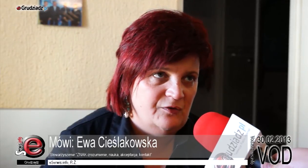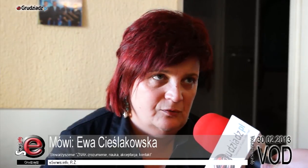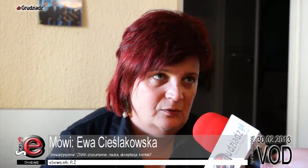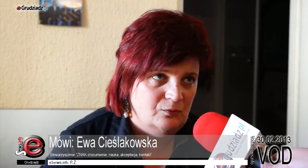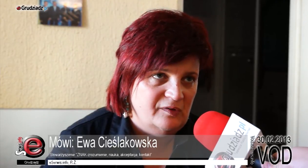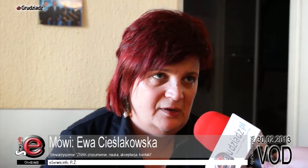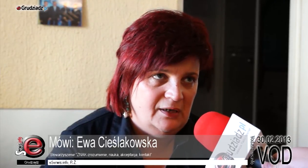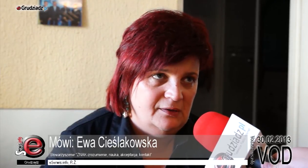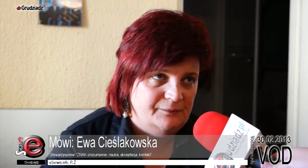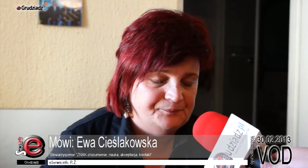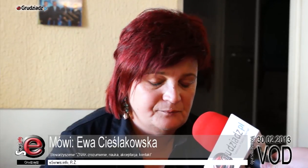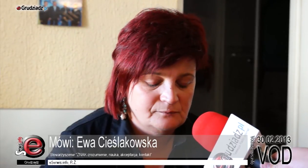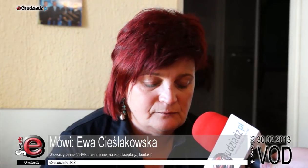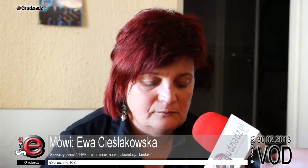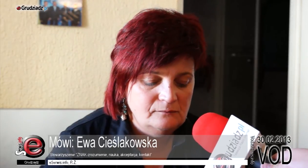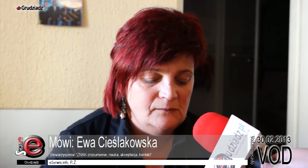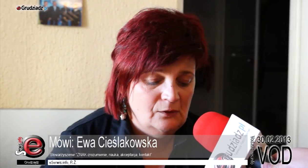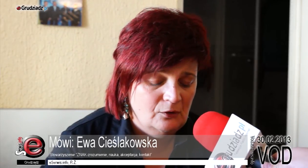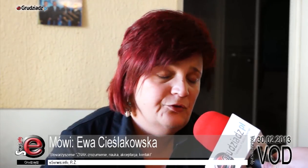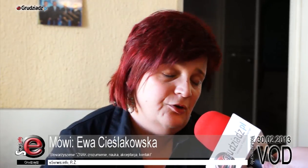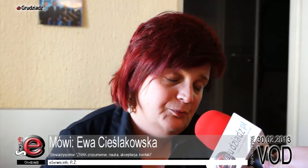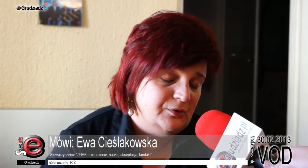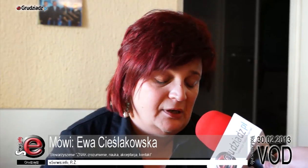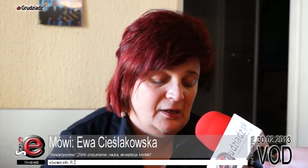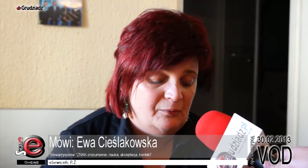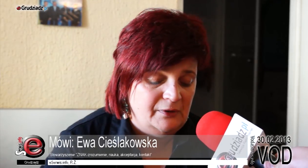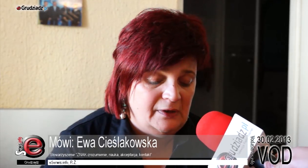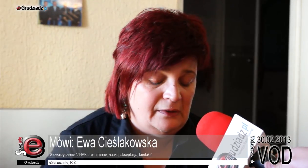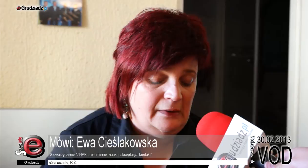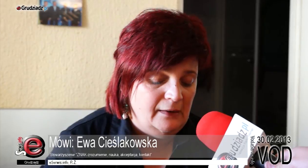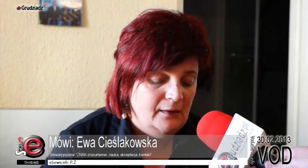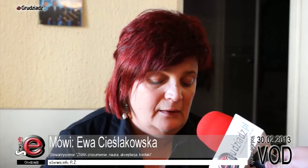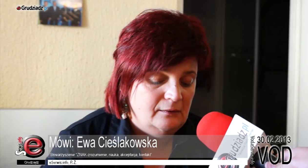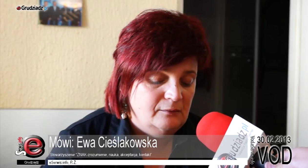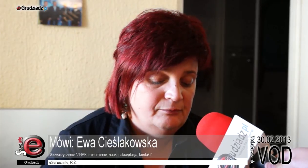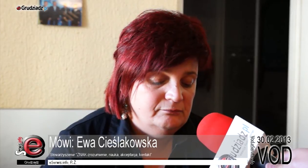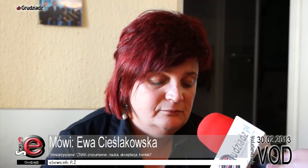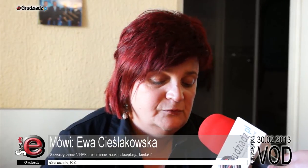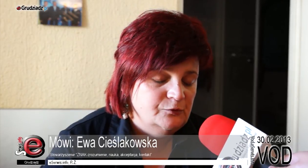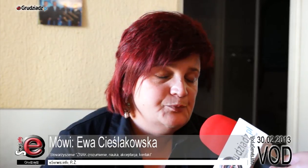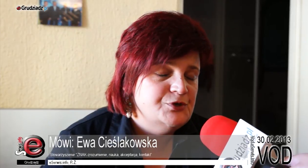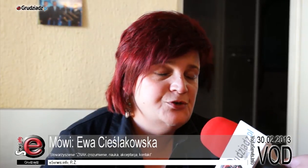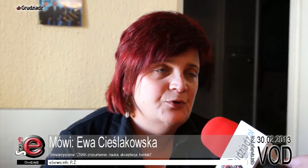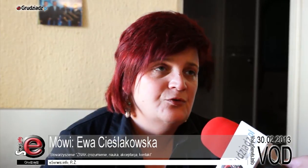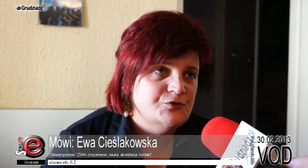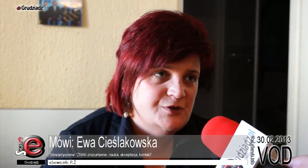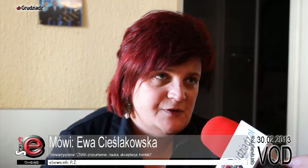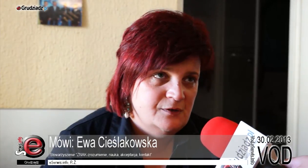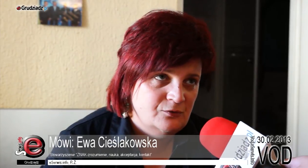ono ustalane osobno tak jakby, tak? Przyjść mogą wszyscy, którzy